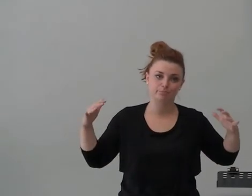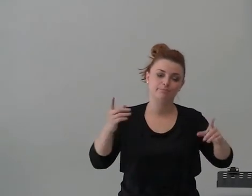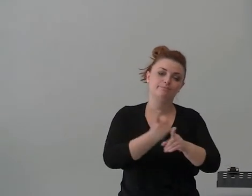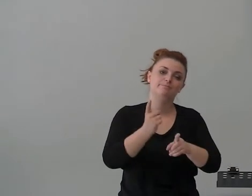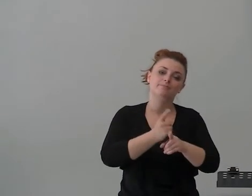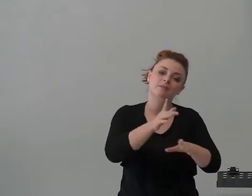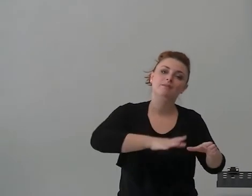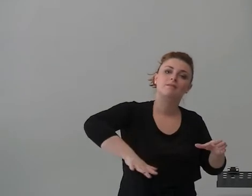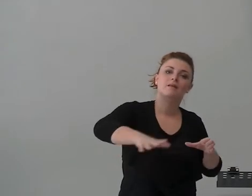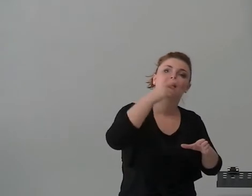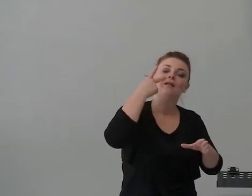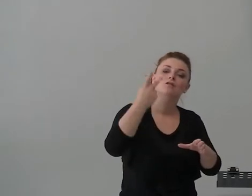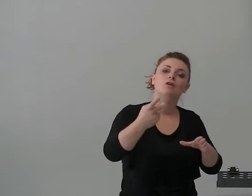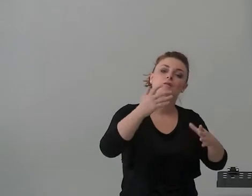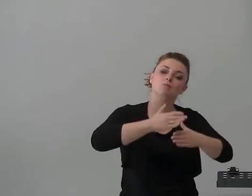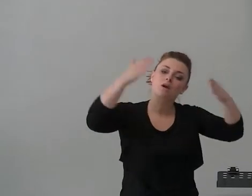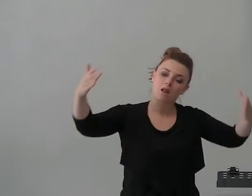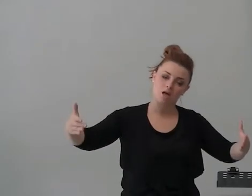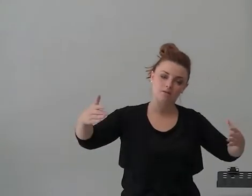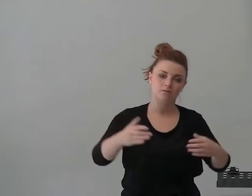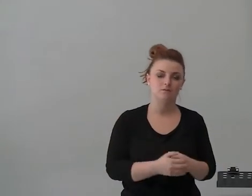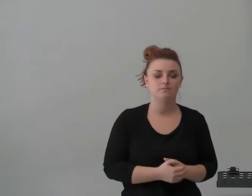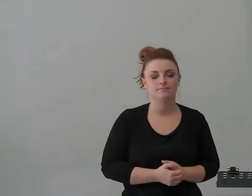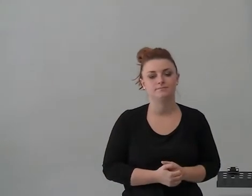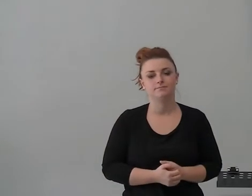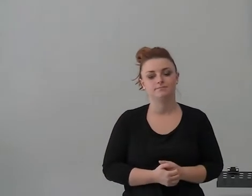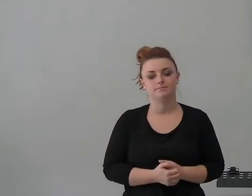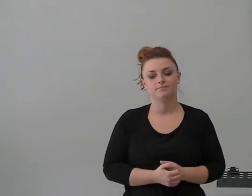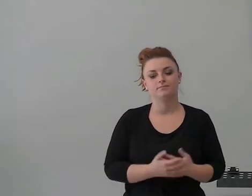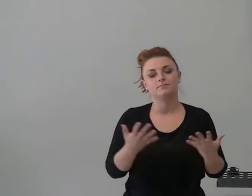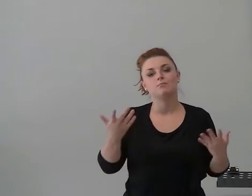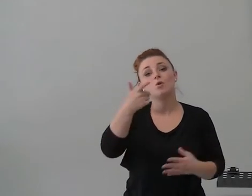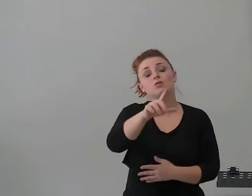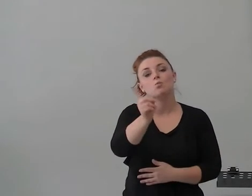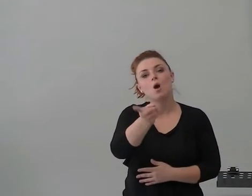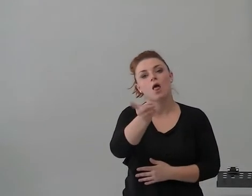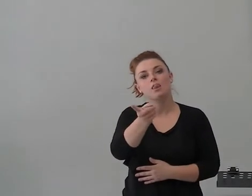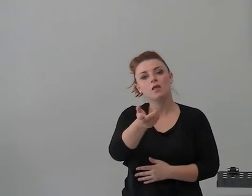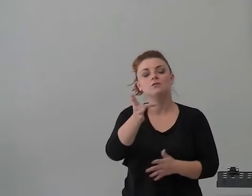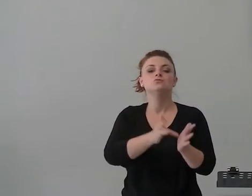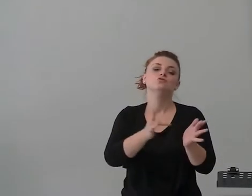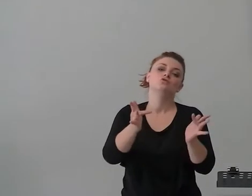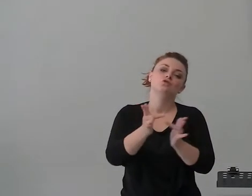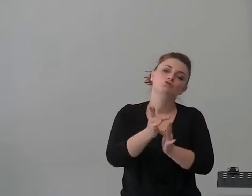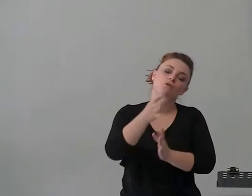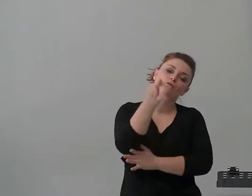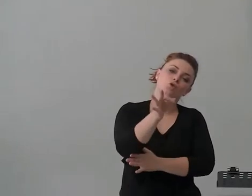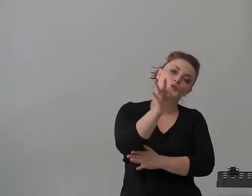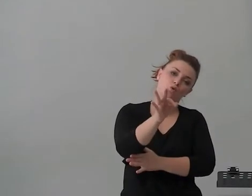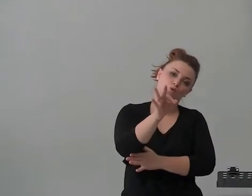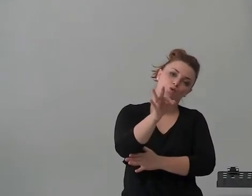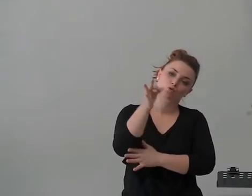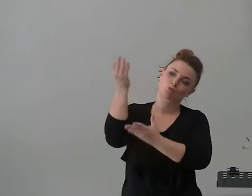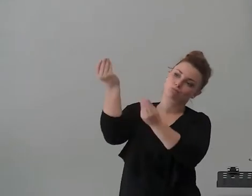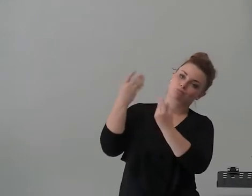Però è perché Gesù porta frutto. Abbiamo noi questo come scopo e